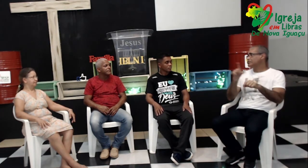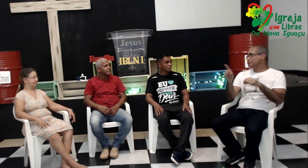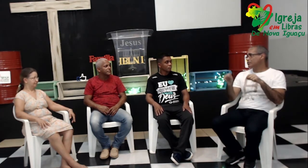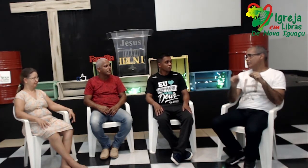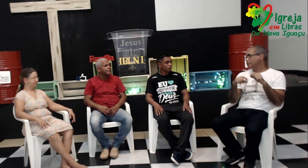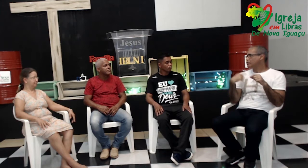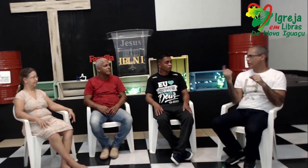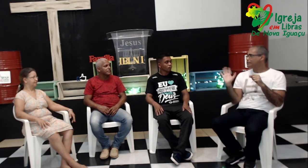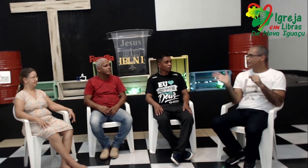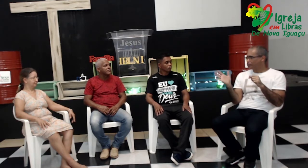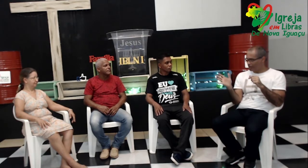tem escolha.